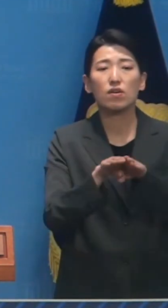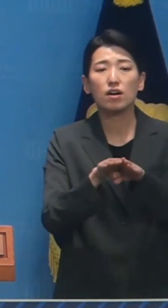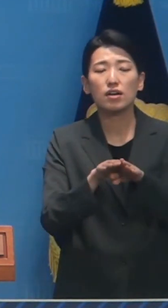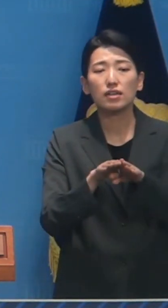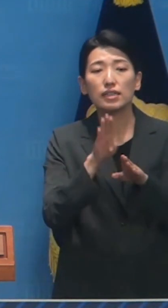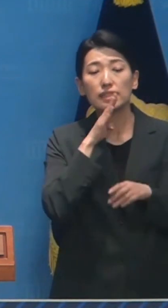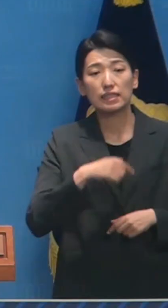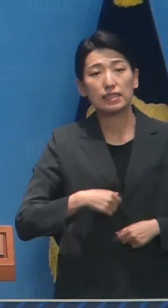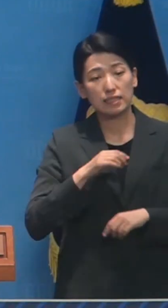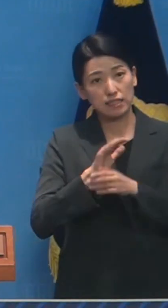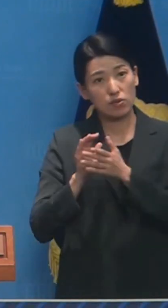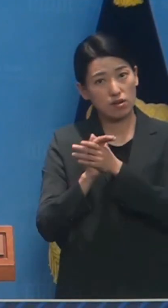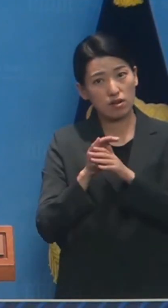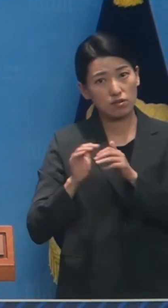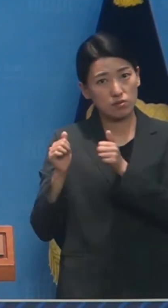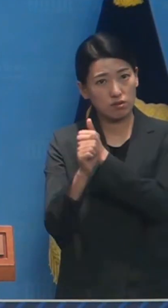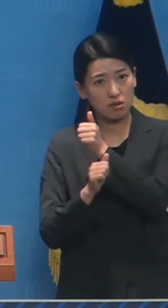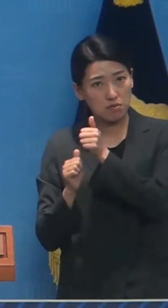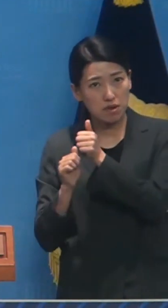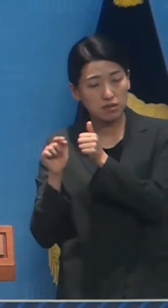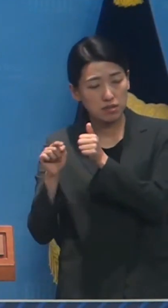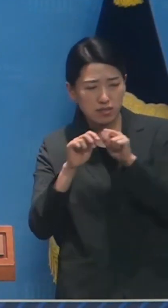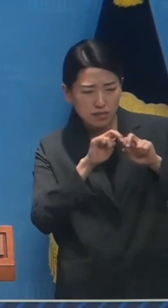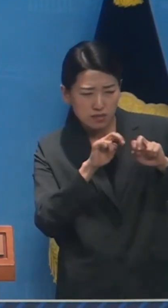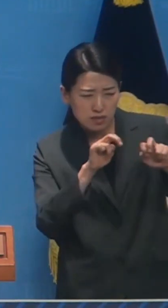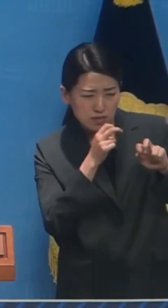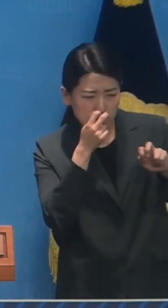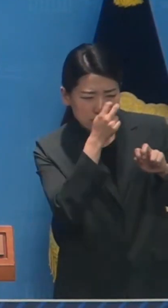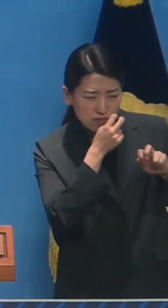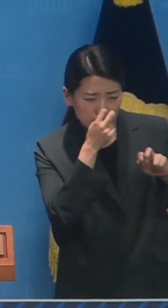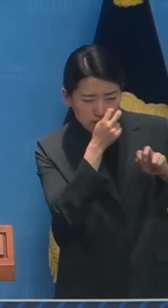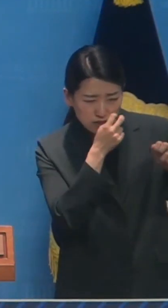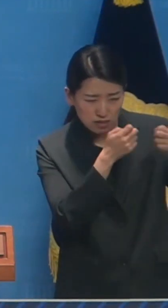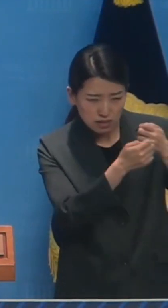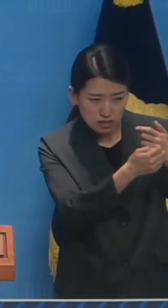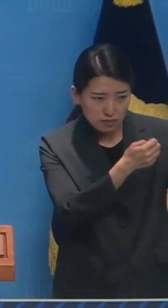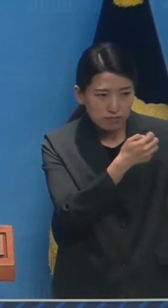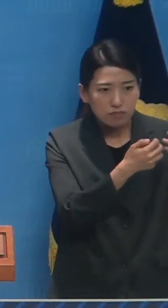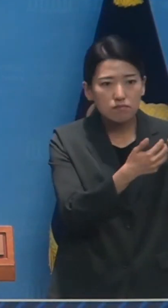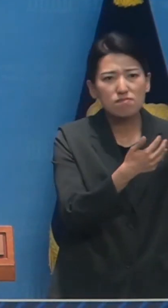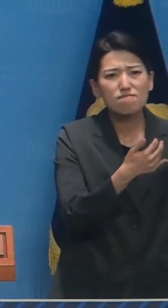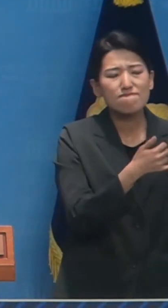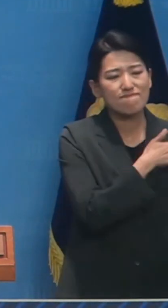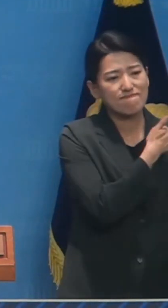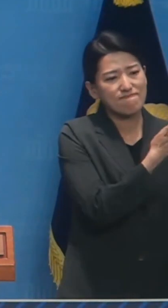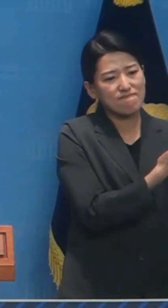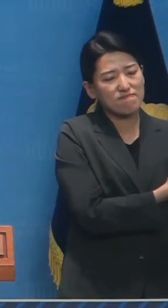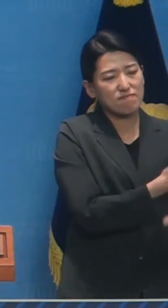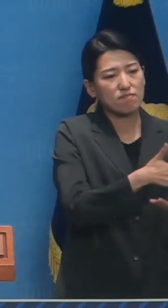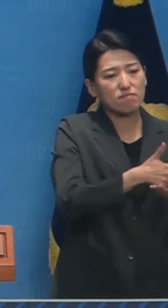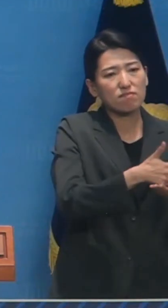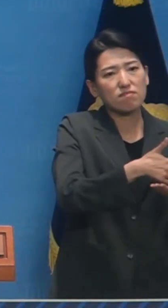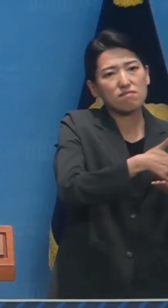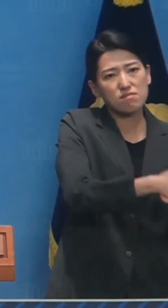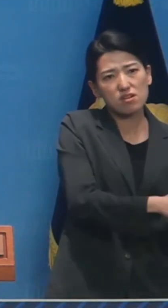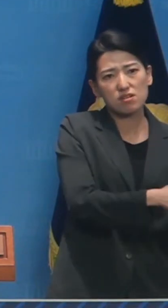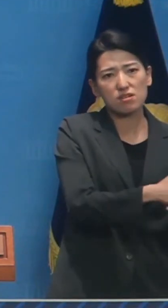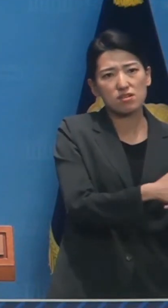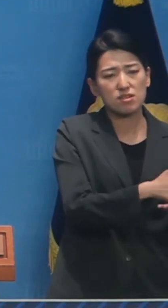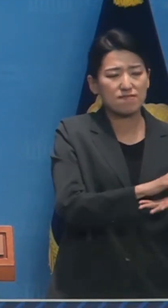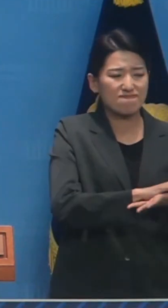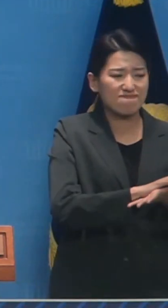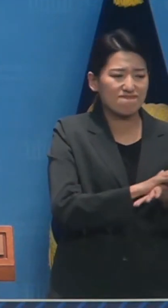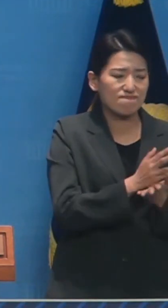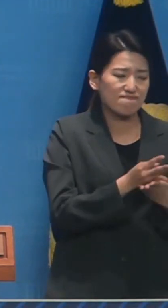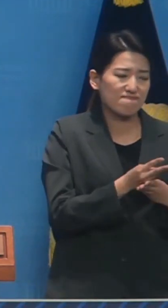진실허위 등에서 증명된 숨겨진 거대한 참상과 인권 유린과 청구